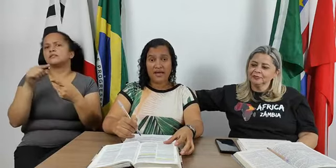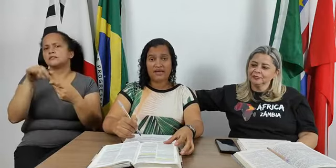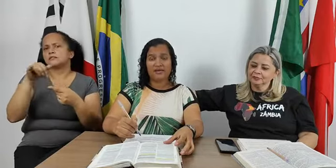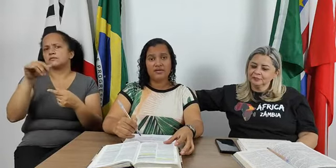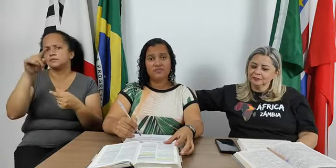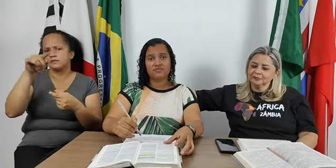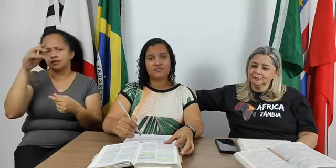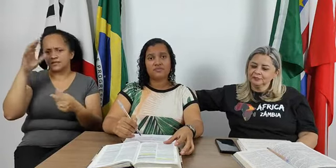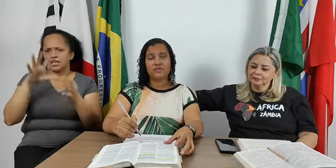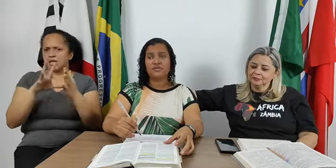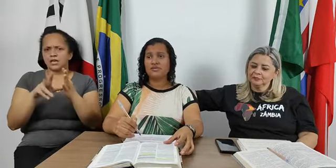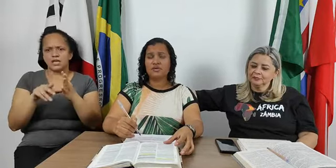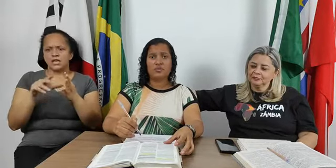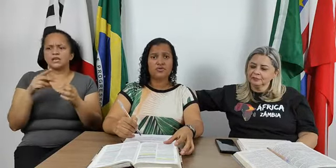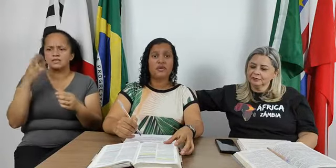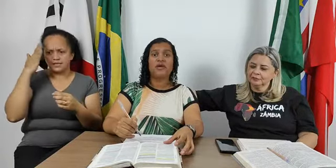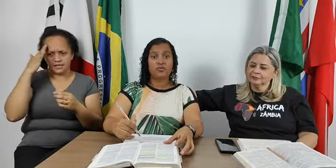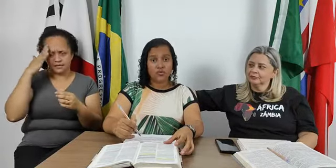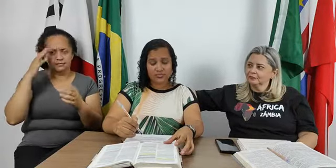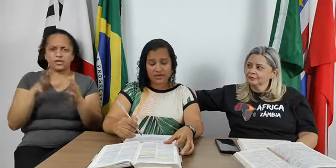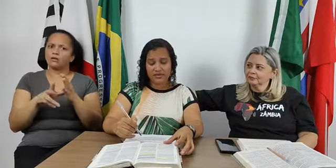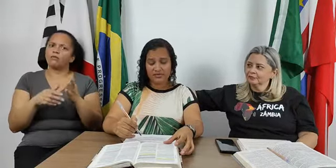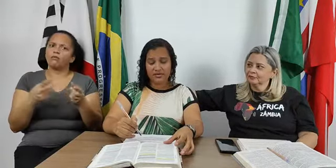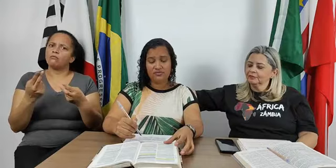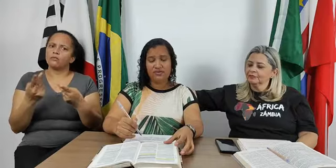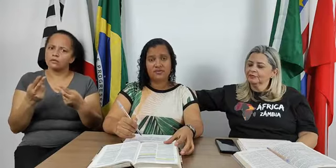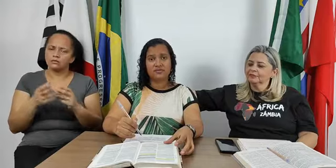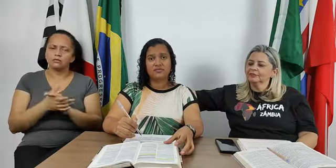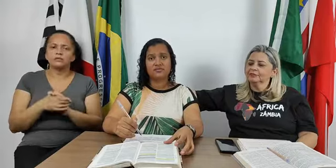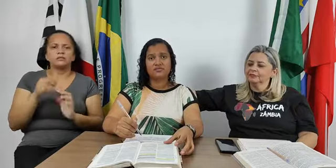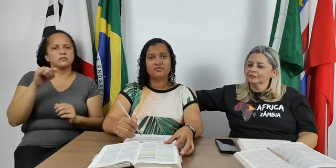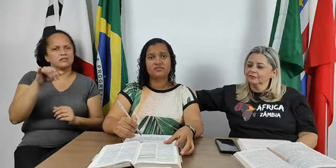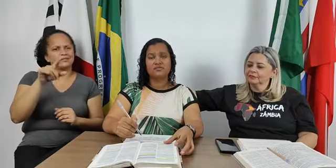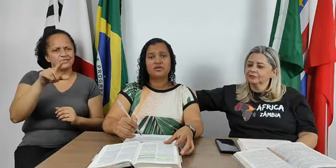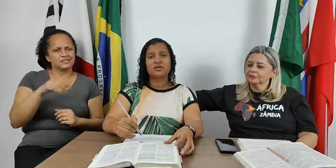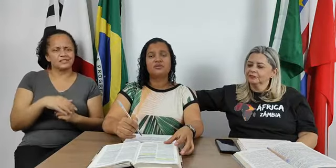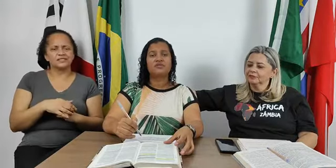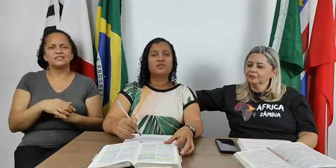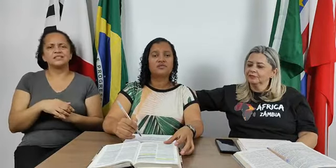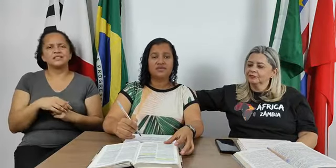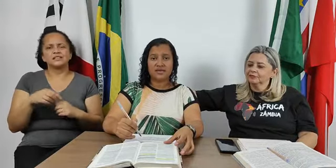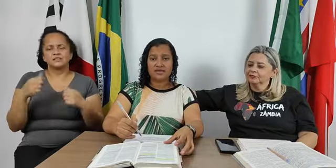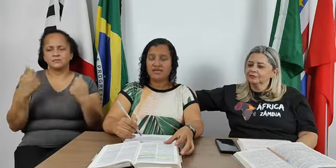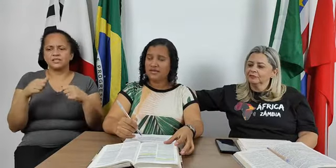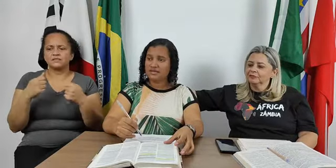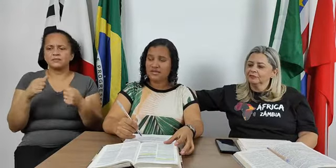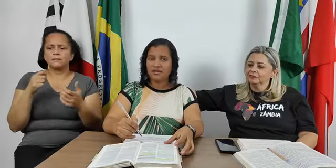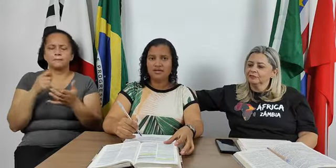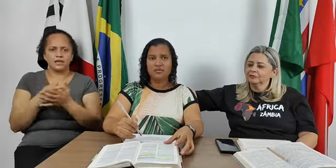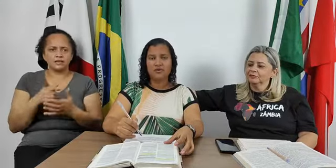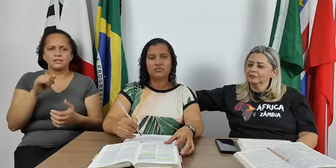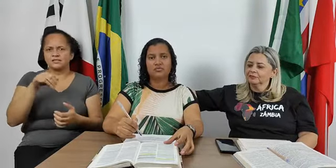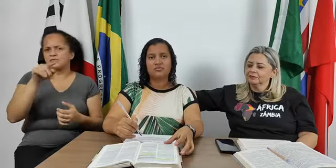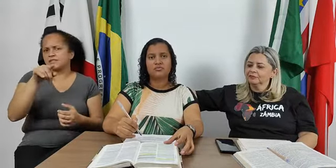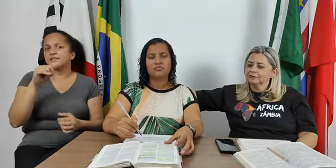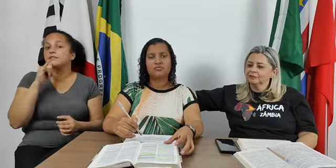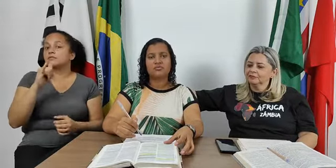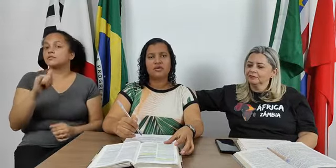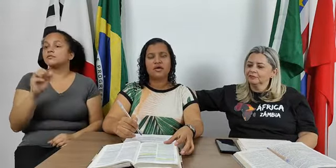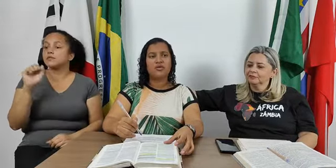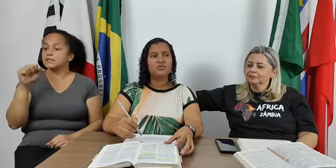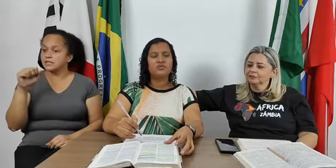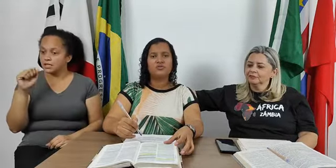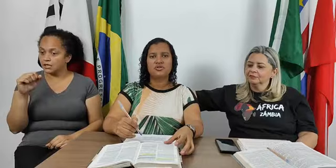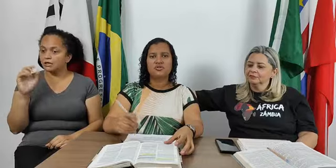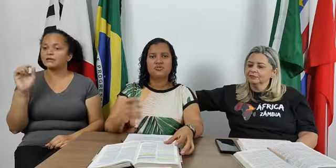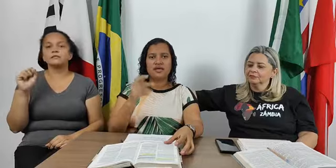dívida, pague. Se você não pode pagar, não contraia a dívida. Se você diz que é sim, irmãos.